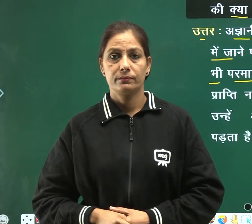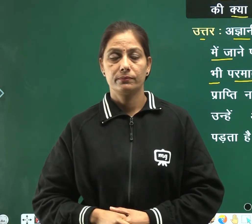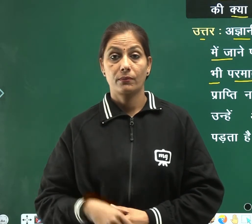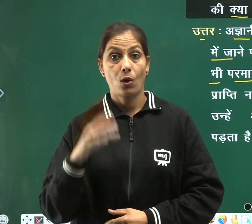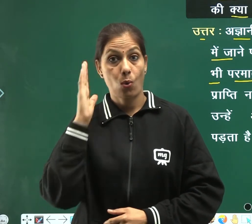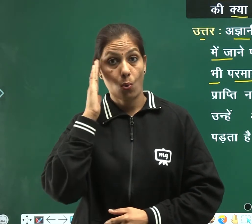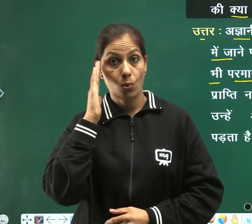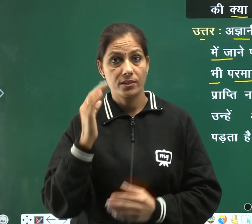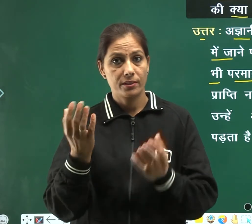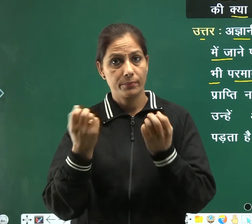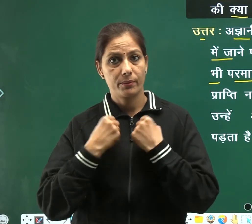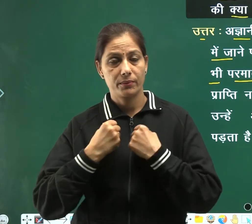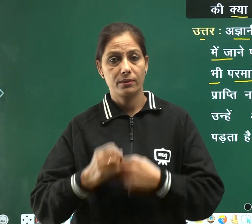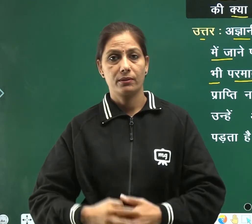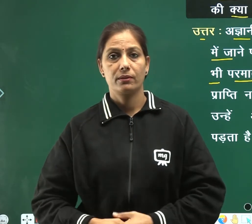ज्ञान की प्राप्ति